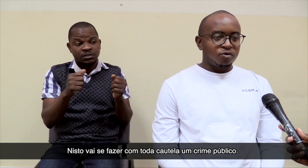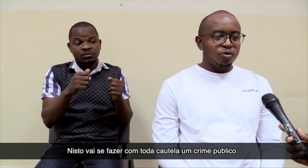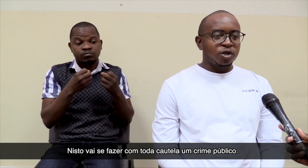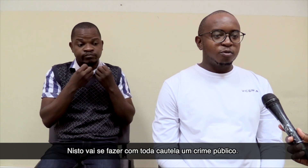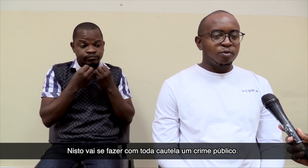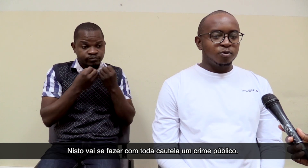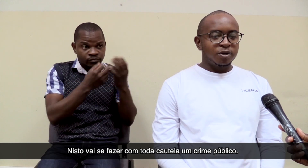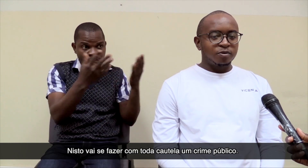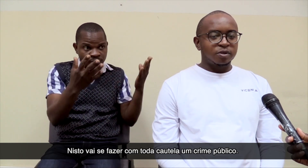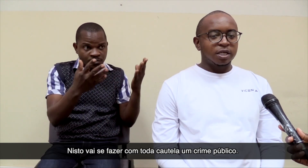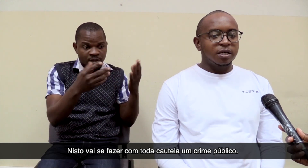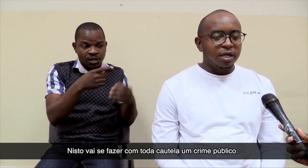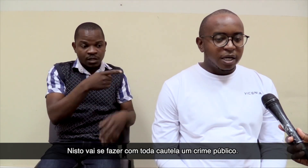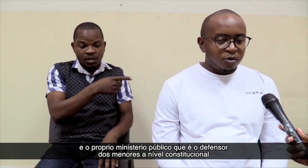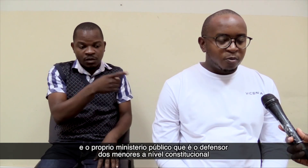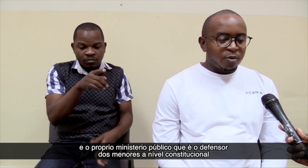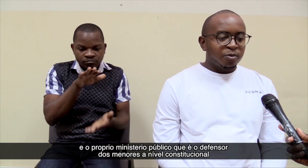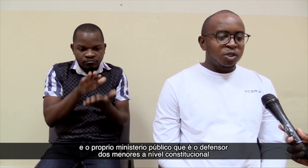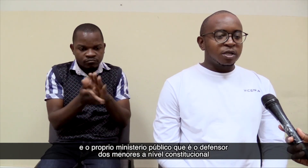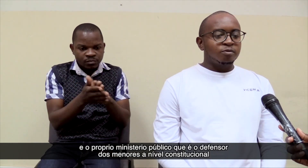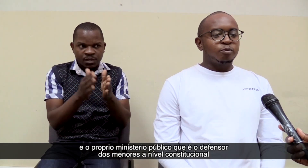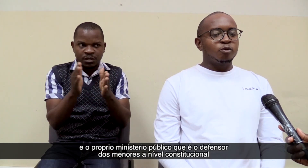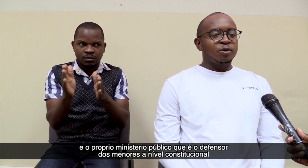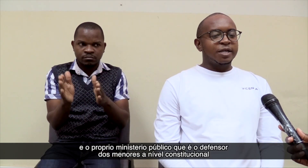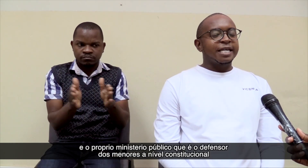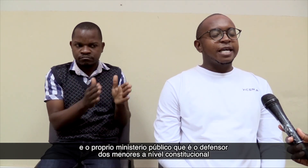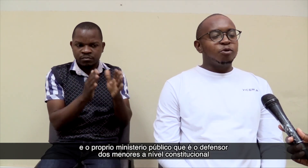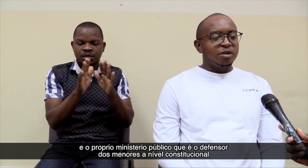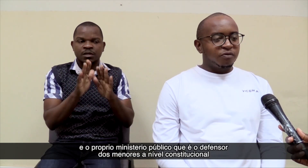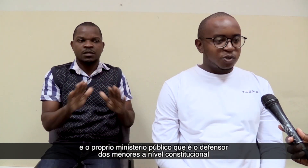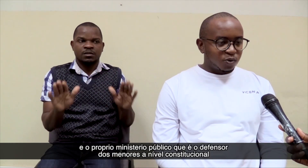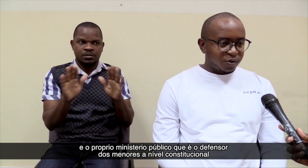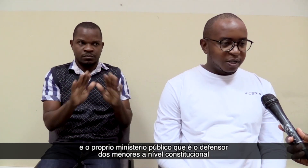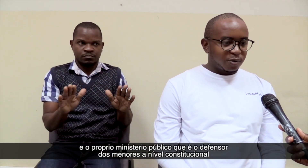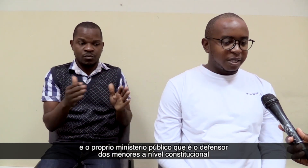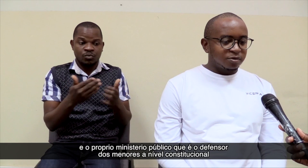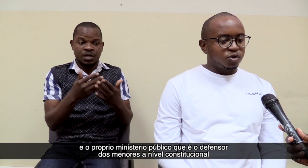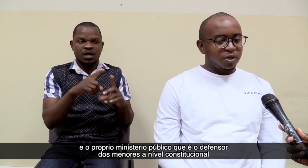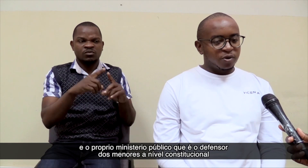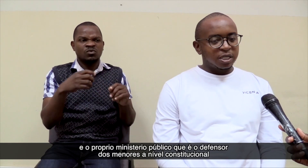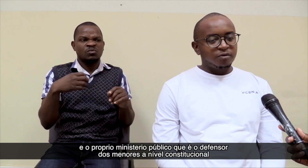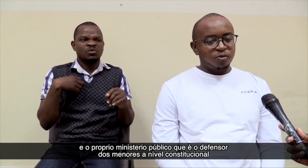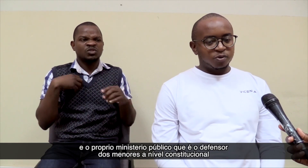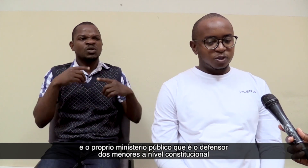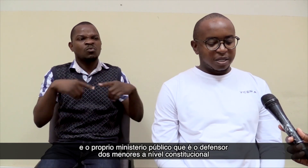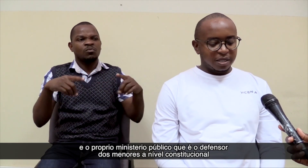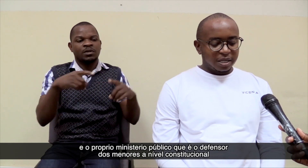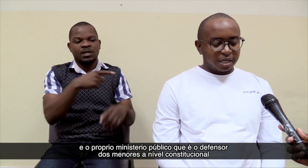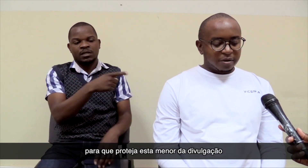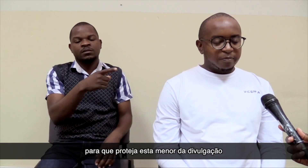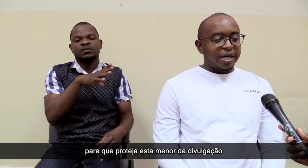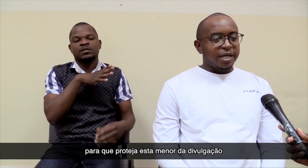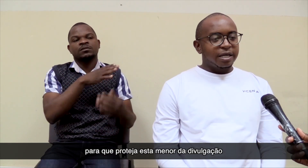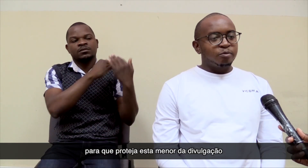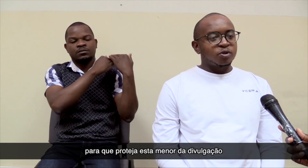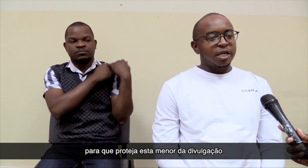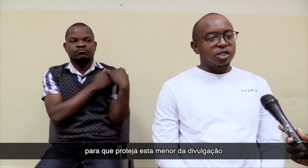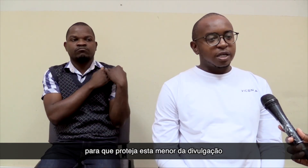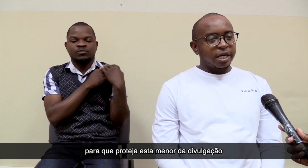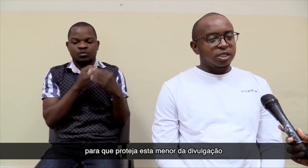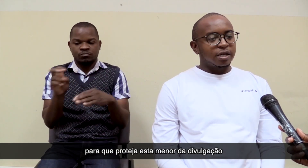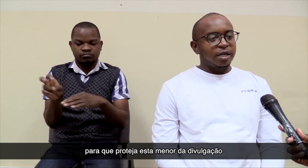vetores que eu posso muito bem denunciar e para poder estancar e combater esta prevenção. Então são vários fatores que acontecem dentro de uma